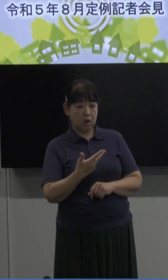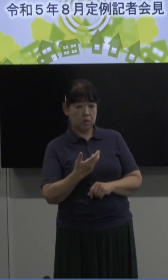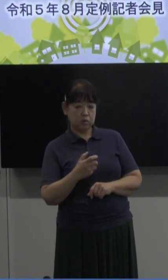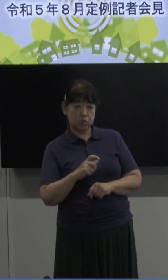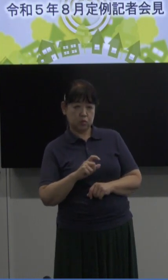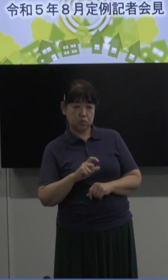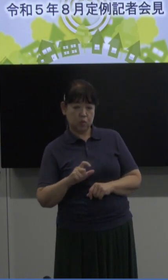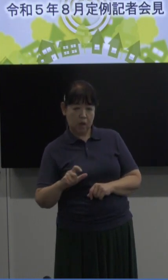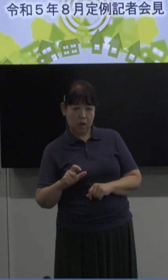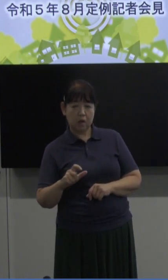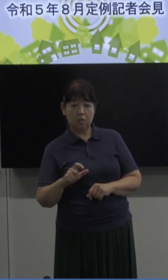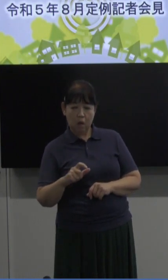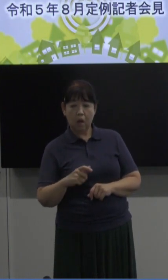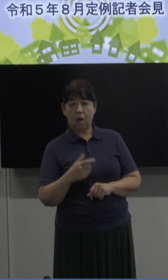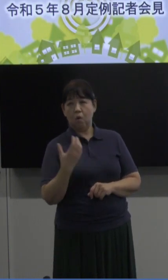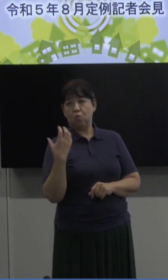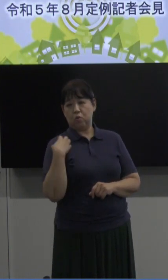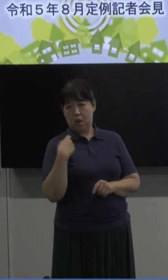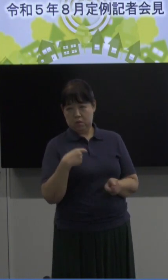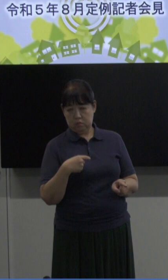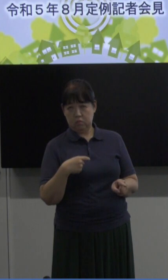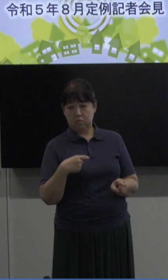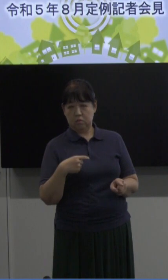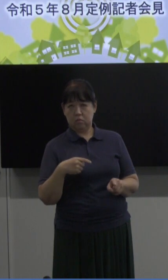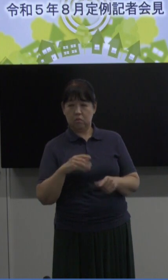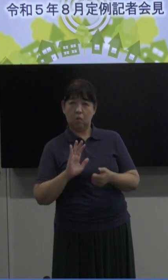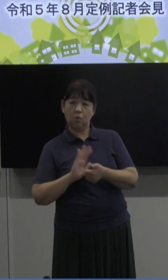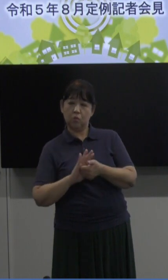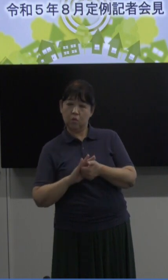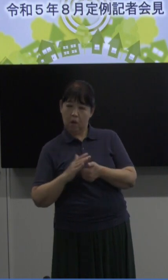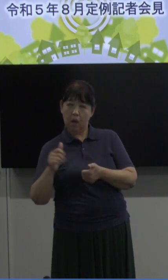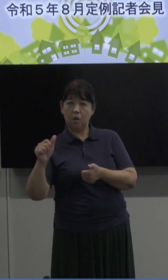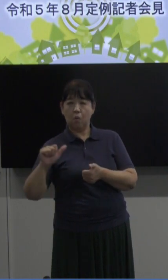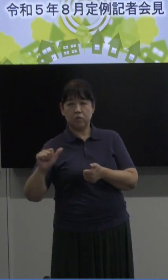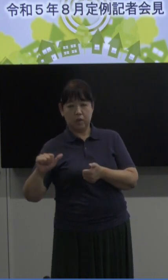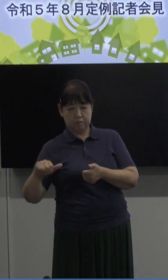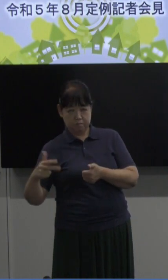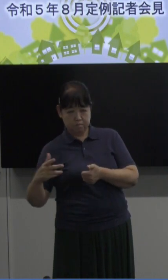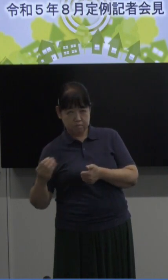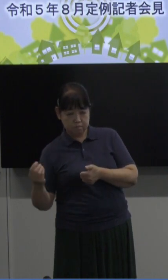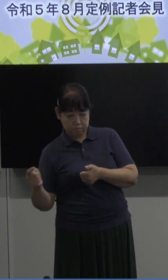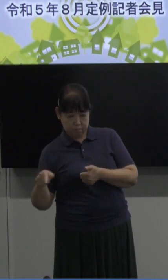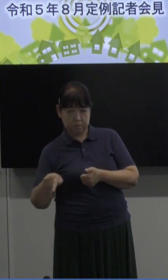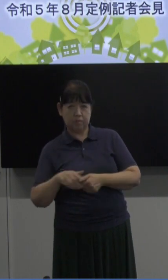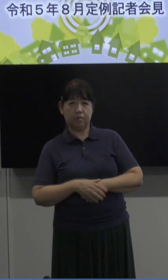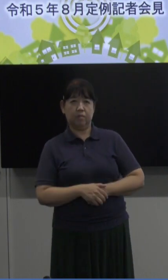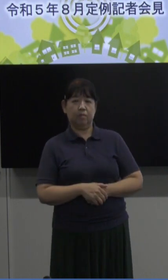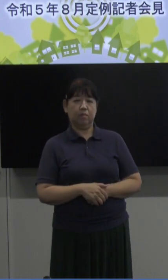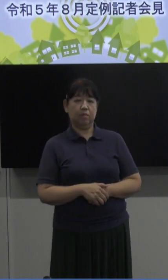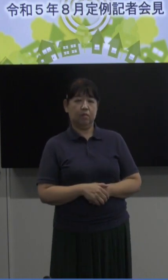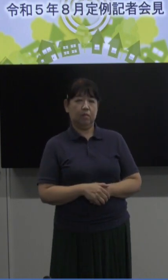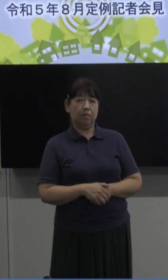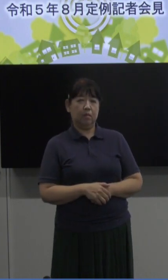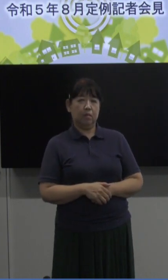どの負担をお願いしたいというふうに考えているところでございます。ちなみにですね、